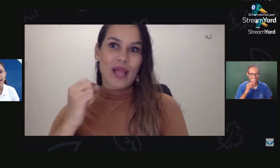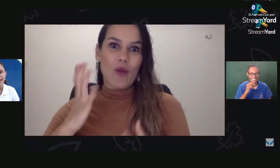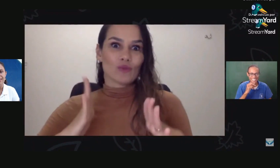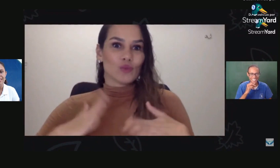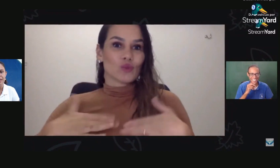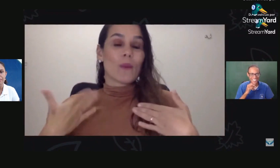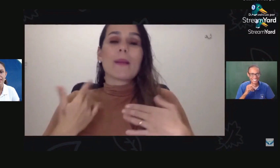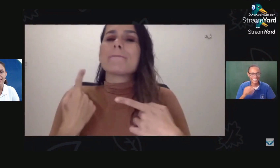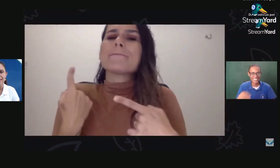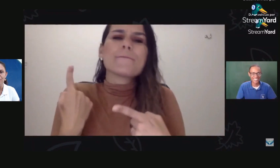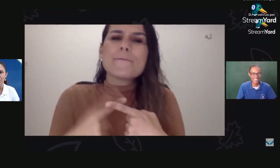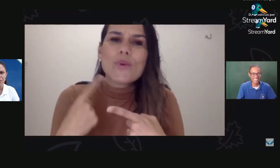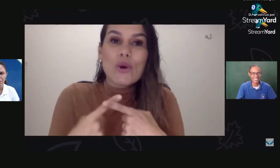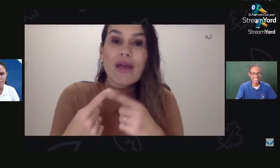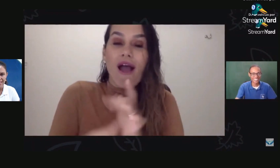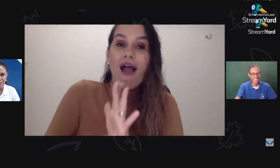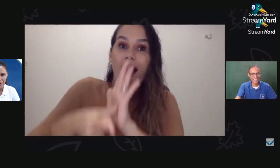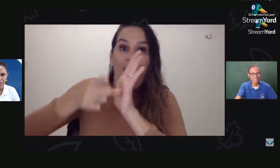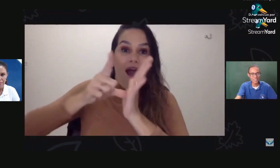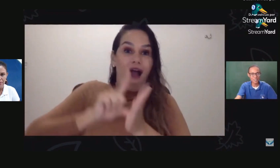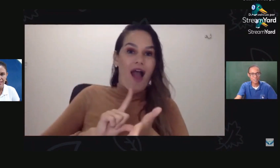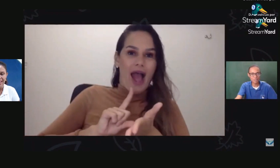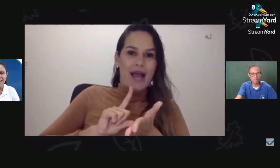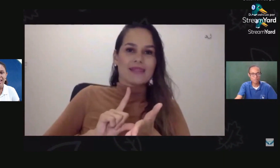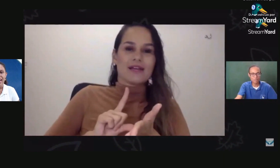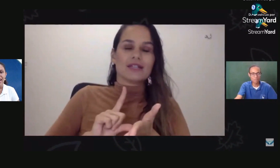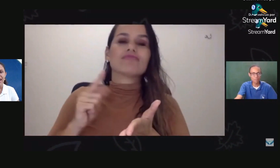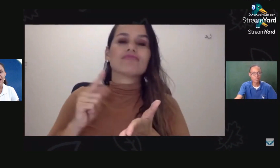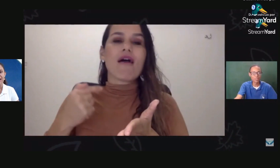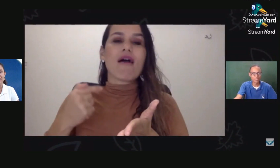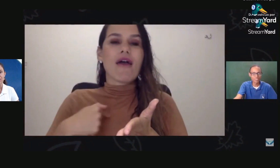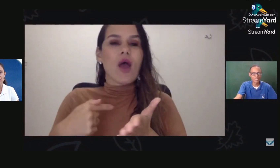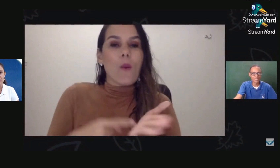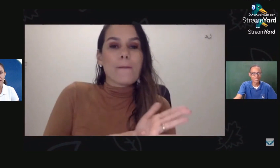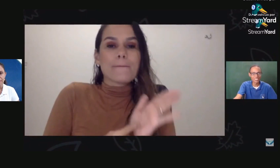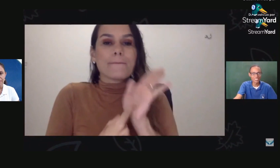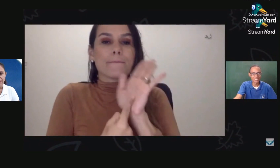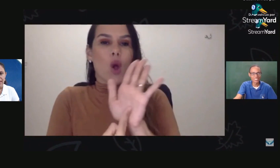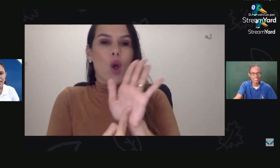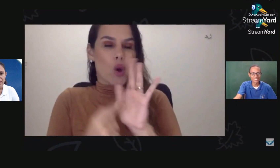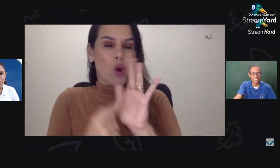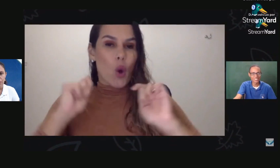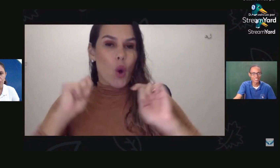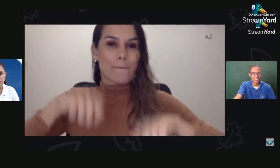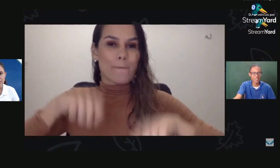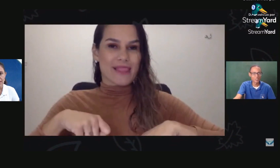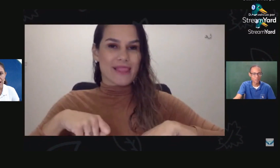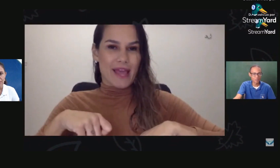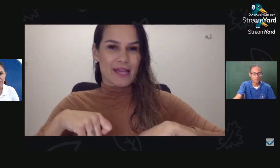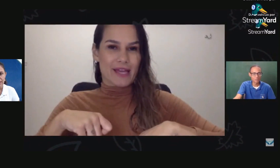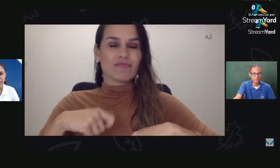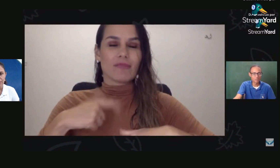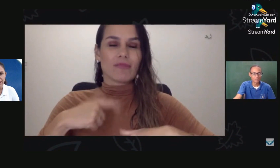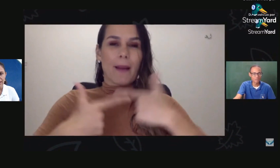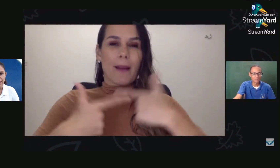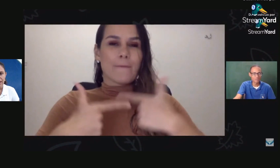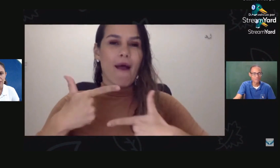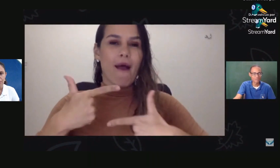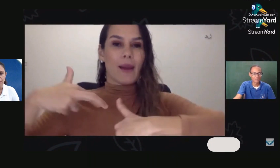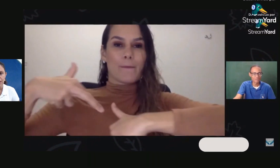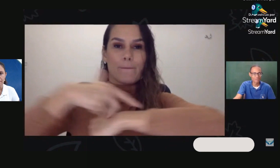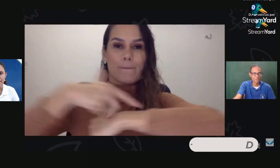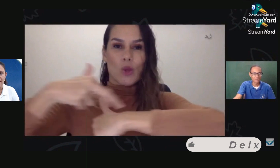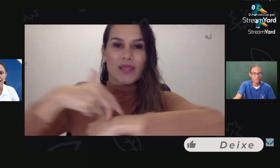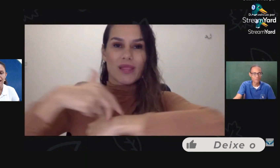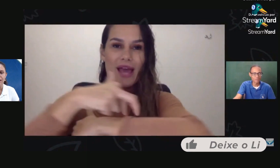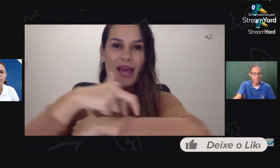convite para ser Miss, e foi uma surpresa para mim, porque antes eu mostrava, então, né, o